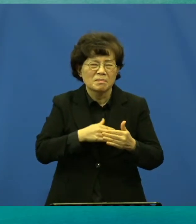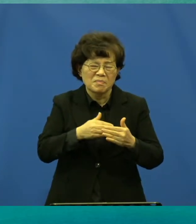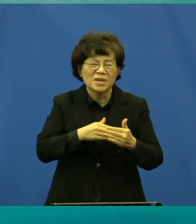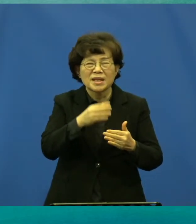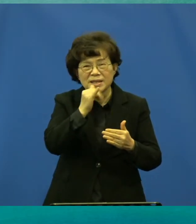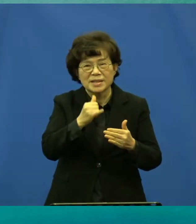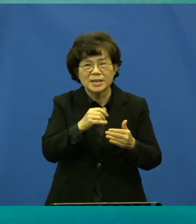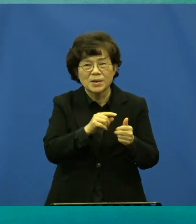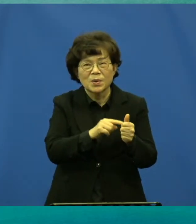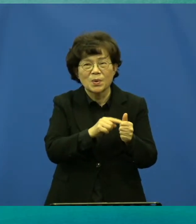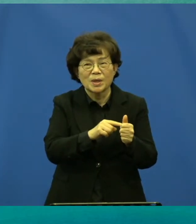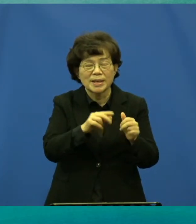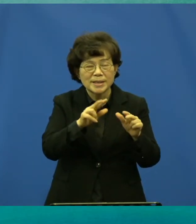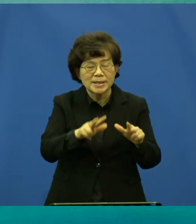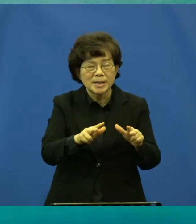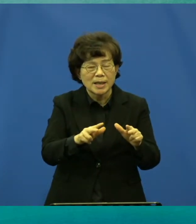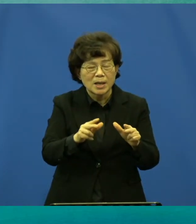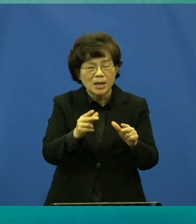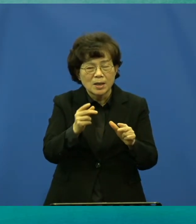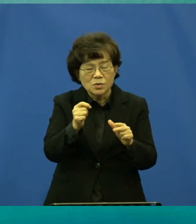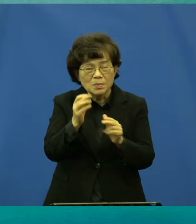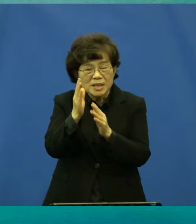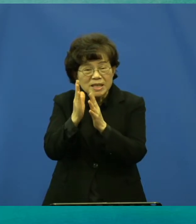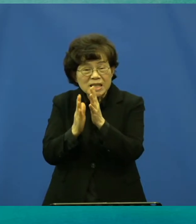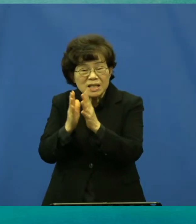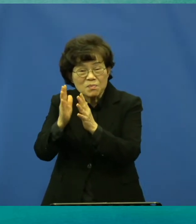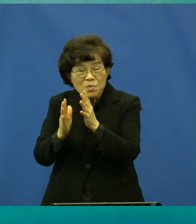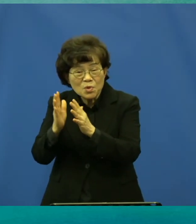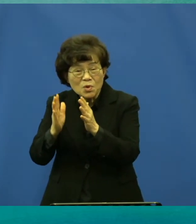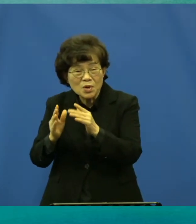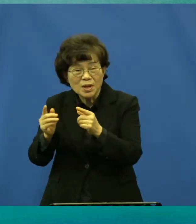요나는 지금 작은 식물의 변화에 촉각이 곤두서 있습니다.